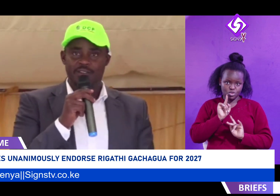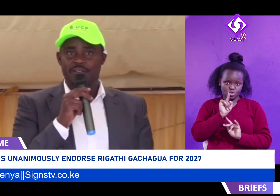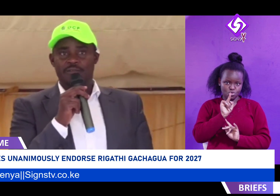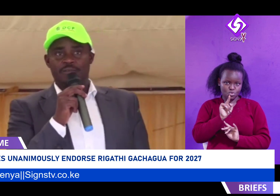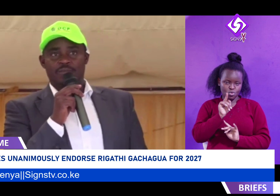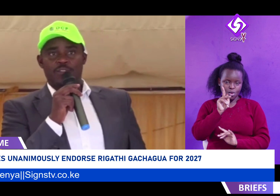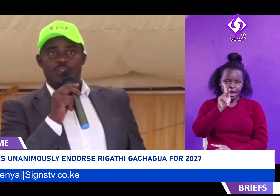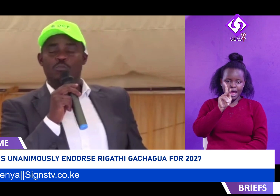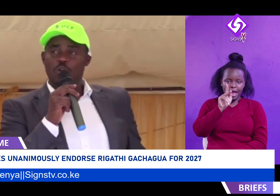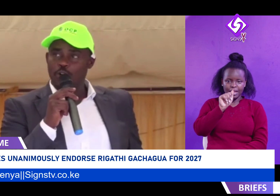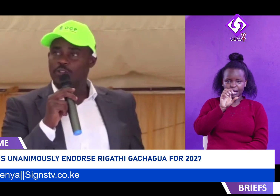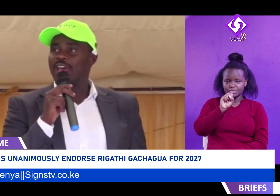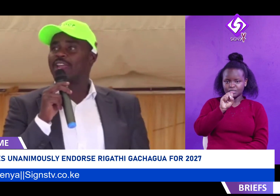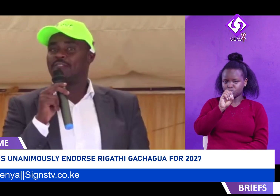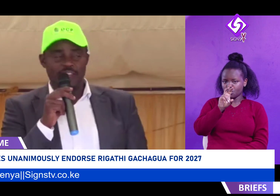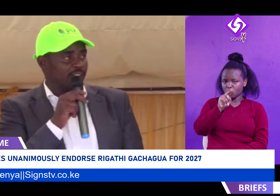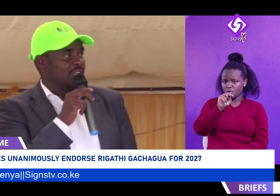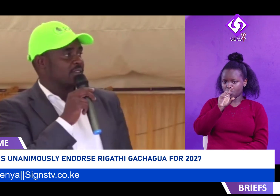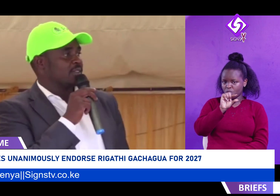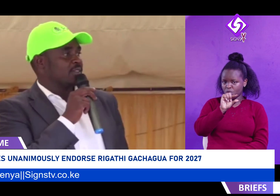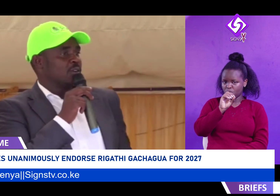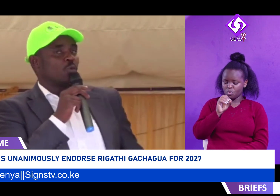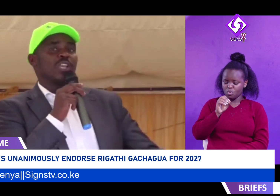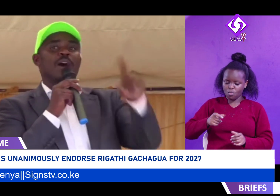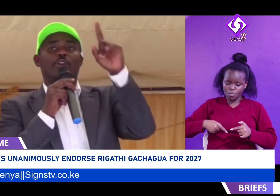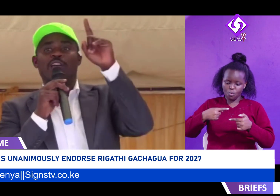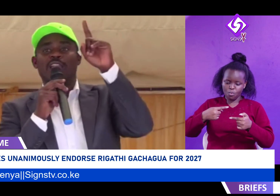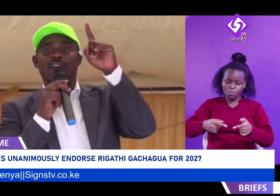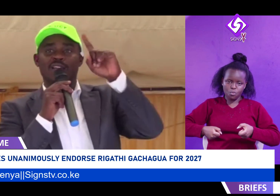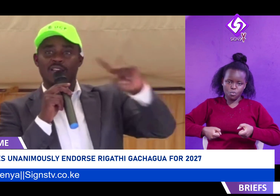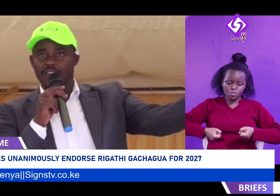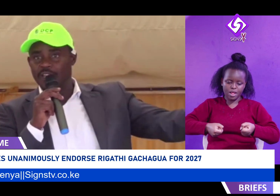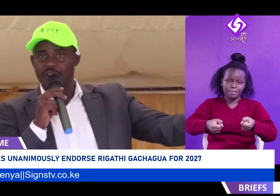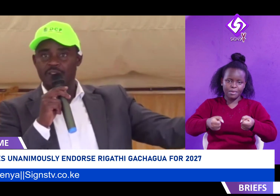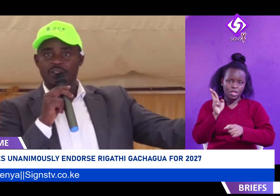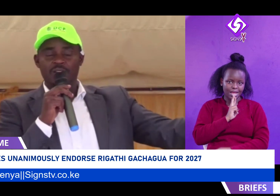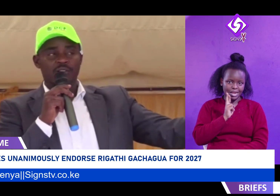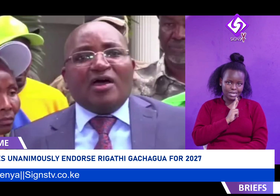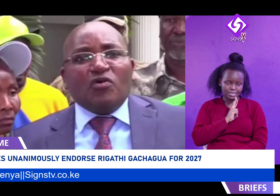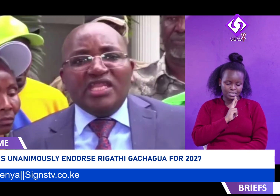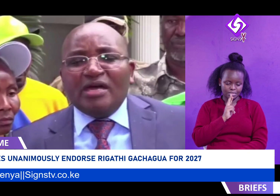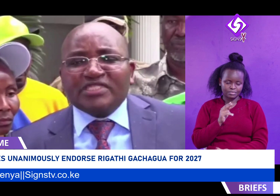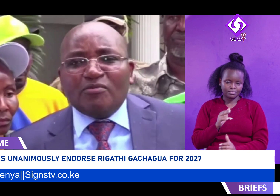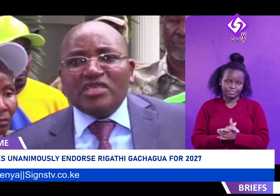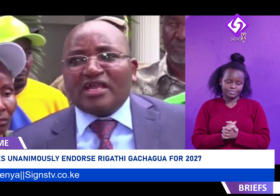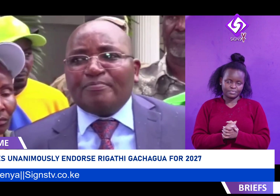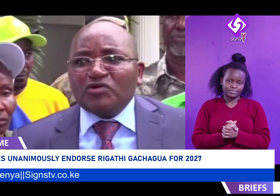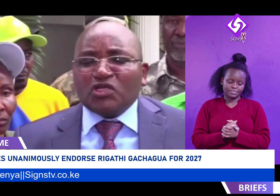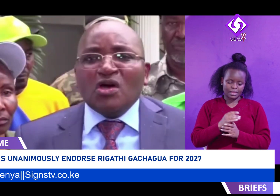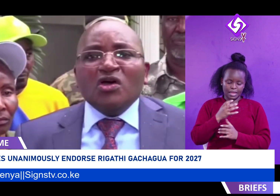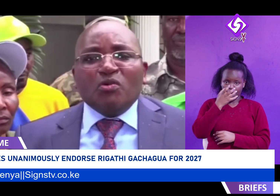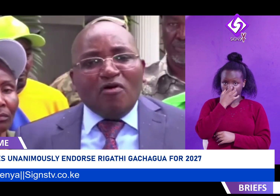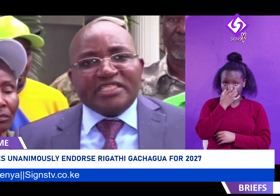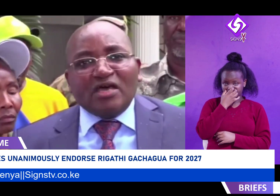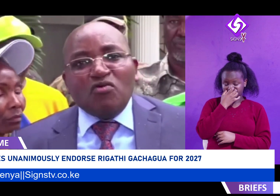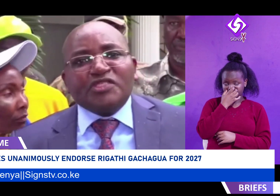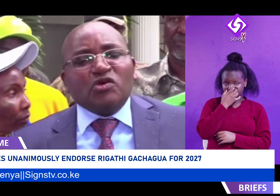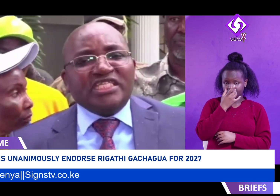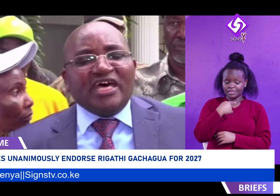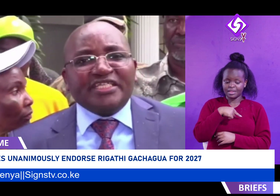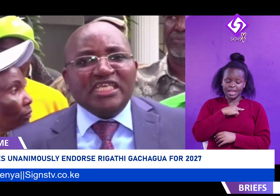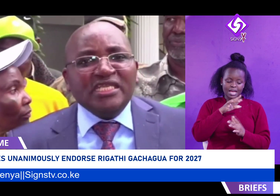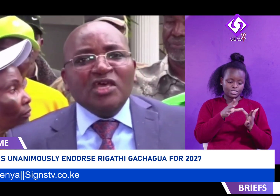red. Tomorrow they are unveiling wheelbarrow ya kala red. William Samoei Arap Ruto